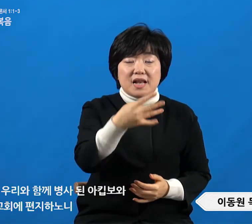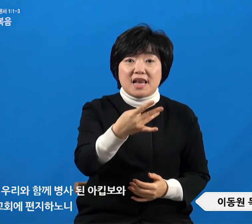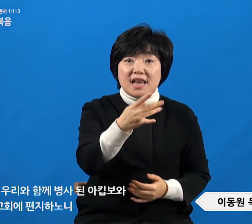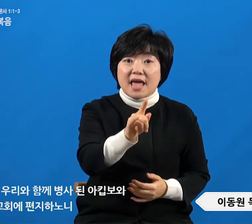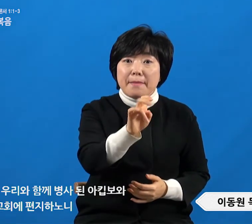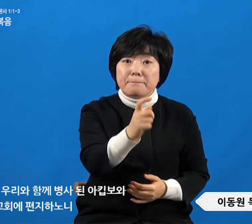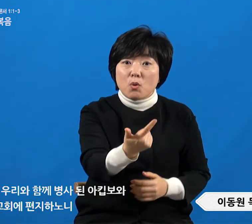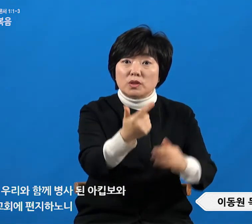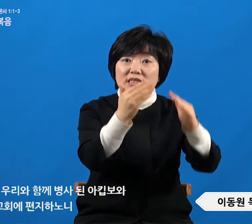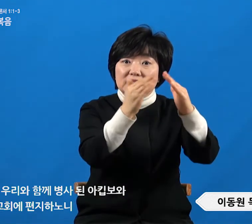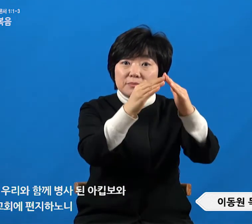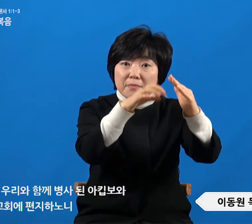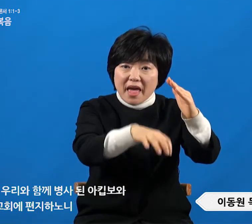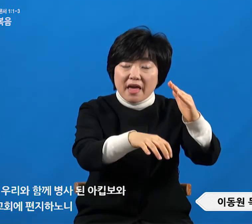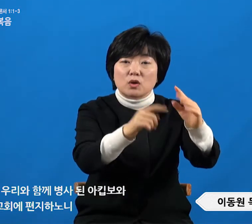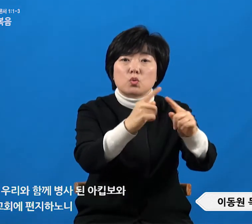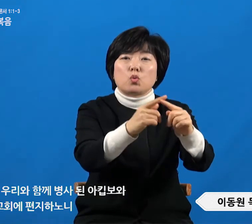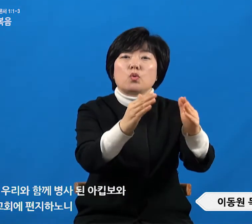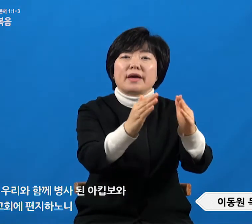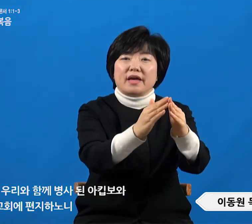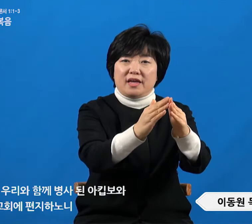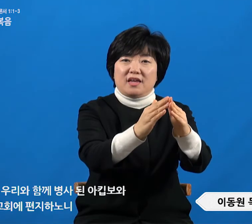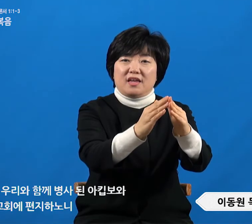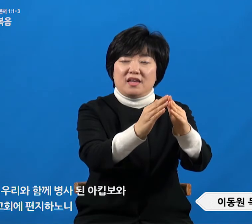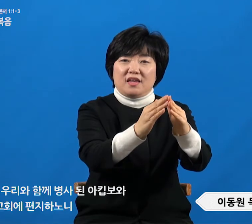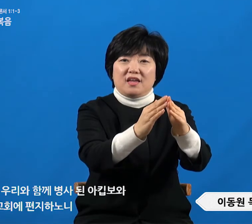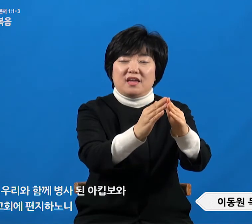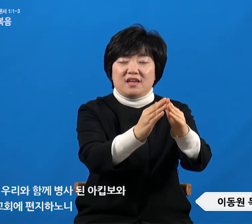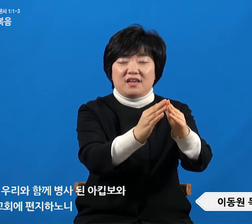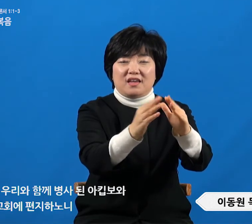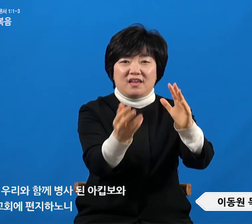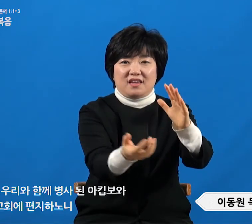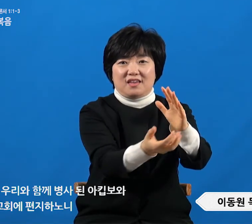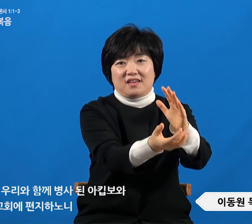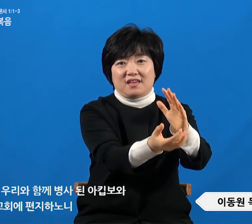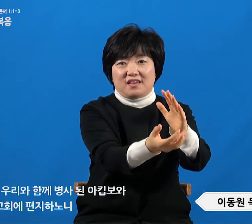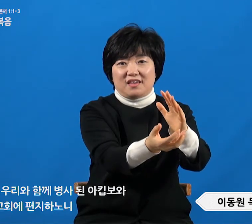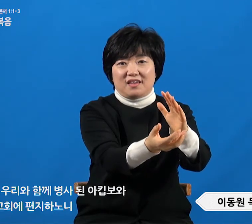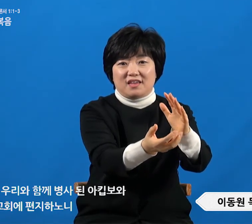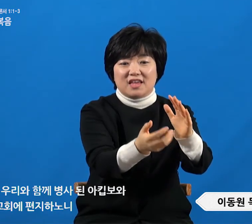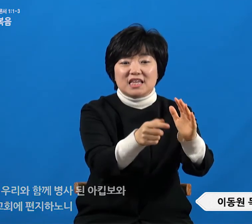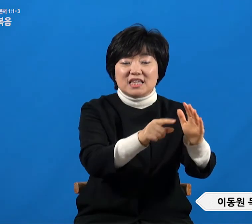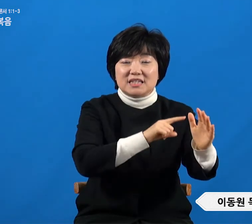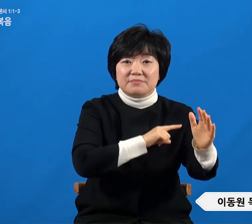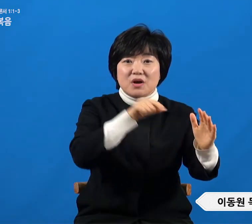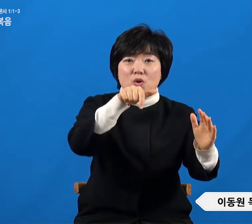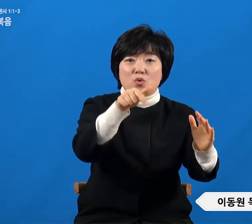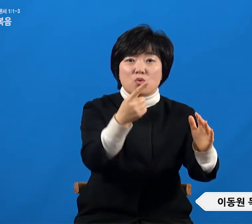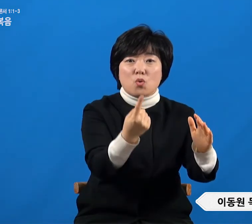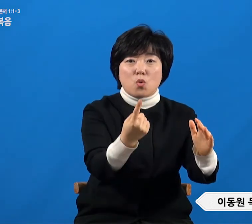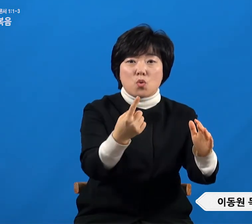집에서 교회가 모이고 있었던 것입니다. 아마도 이 교회는 골로새 교회이었을